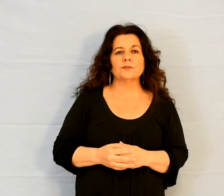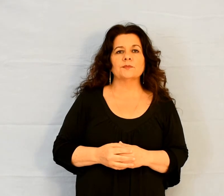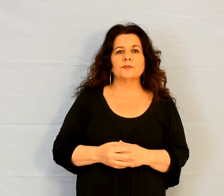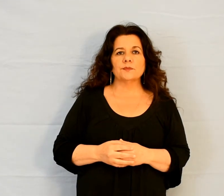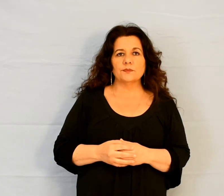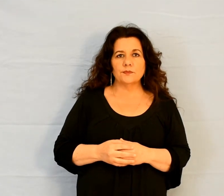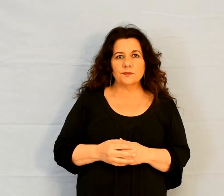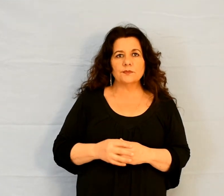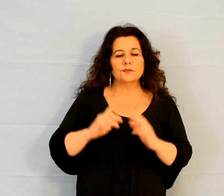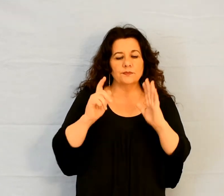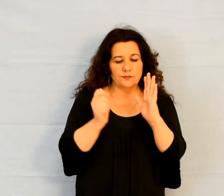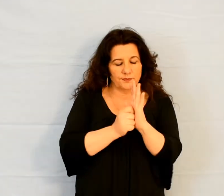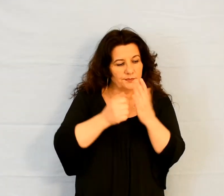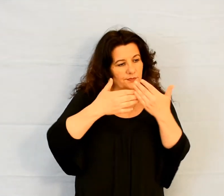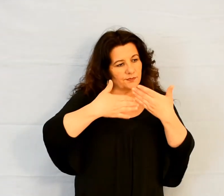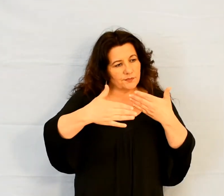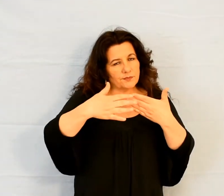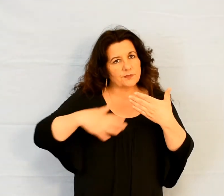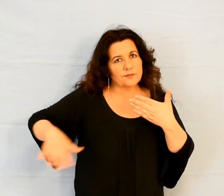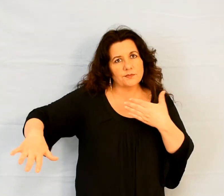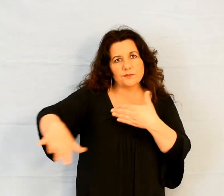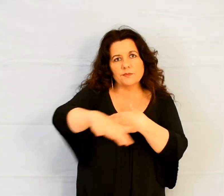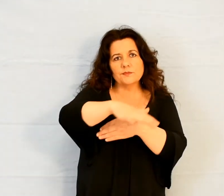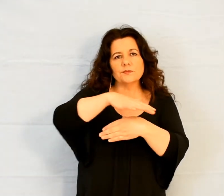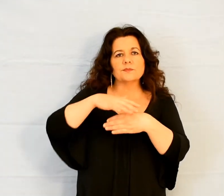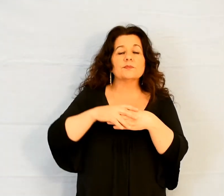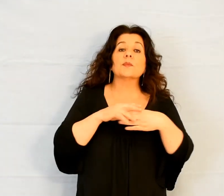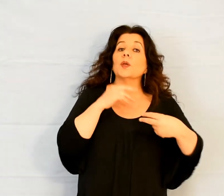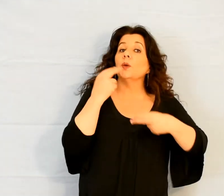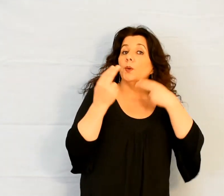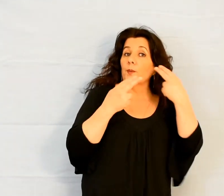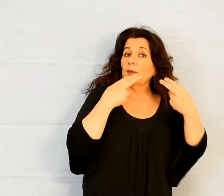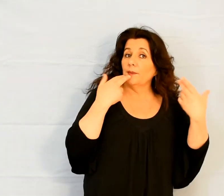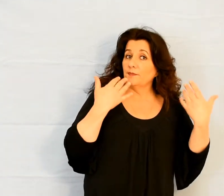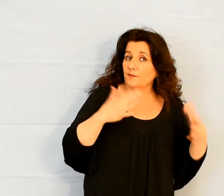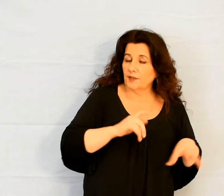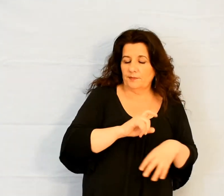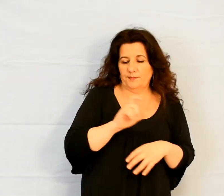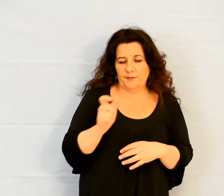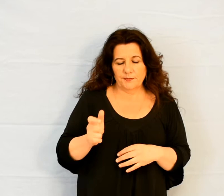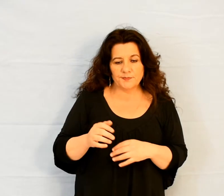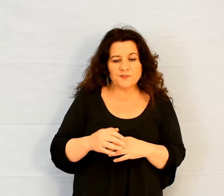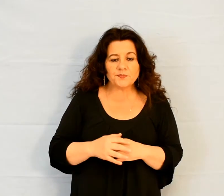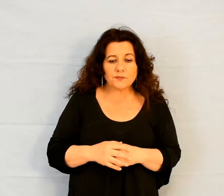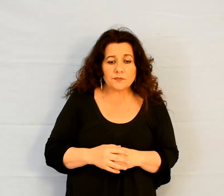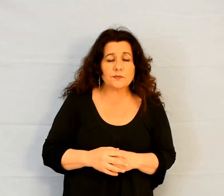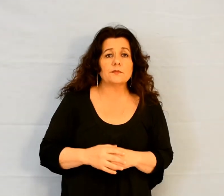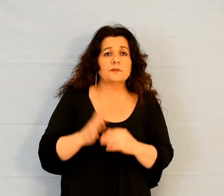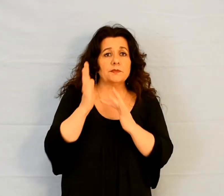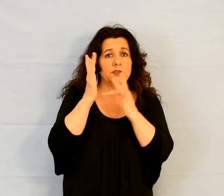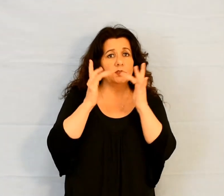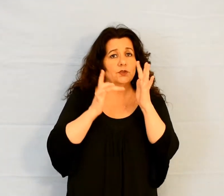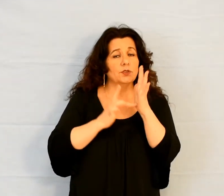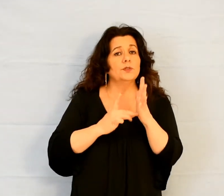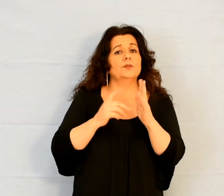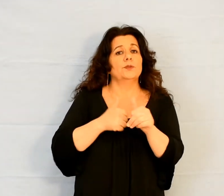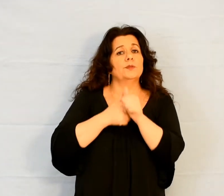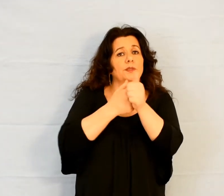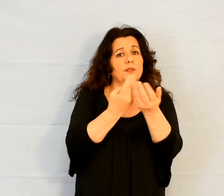En ce temps-là, après le repas, Jésus sortit avec ses disciples et traversa